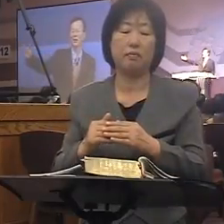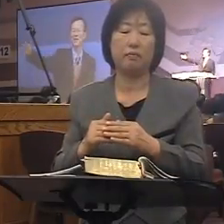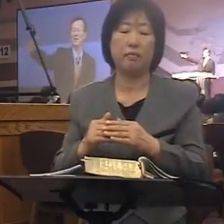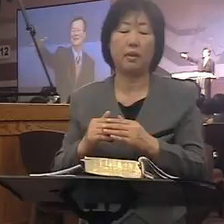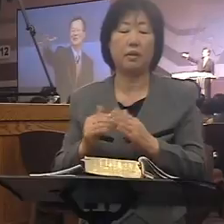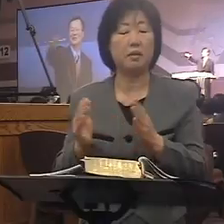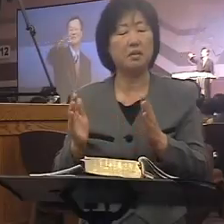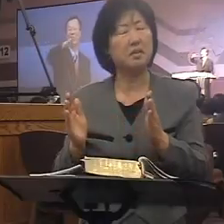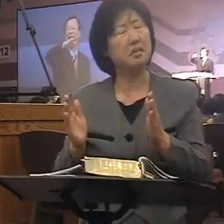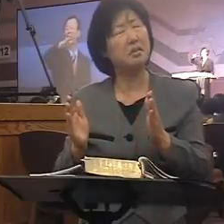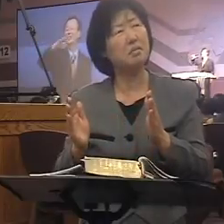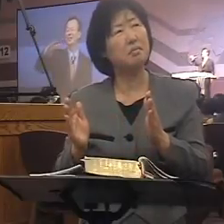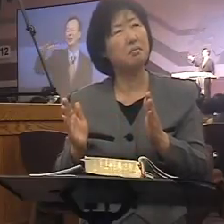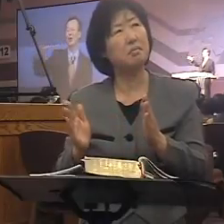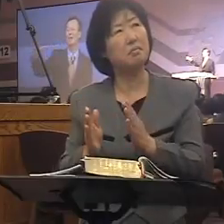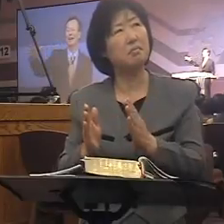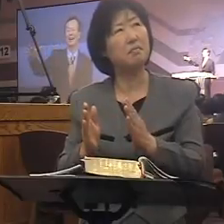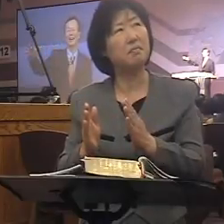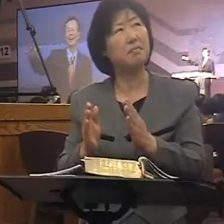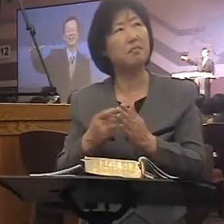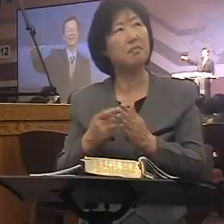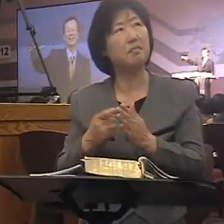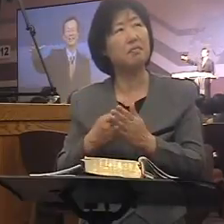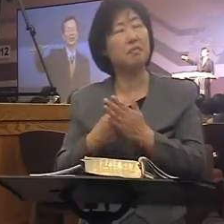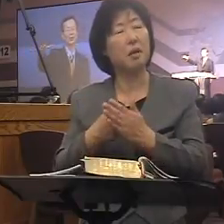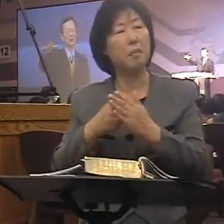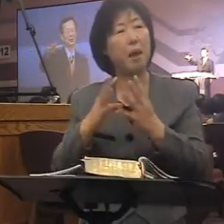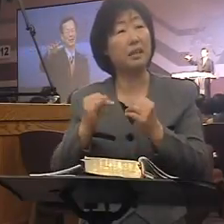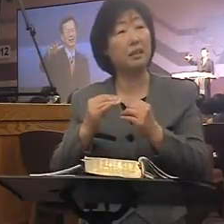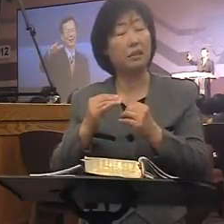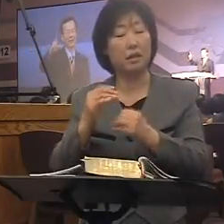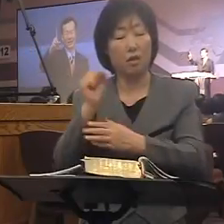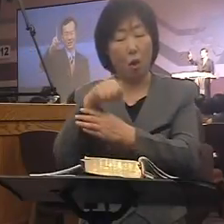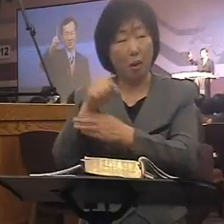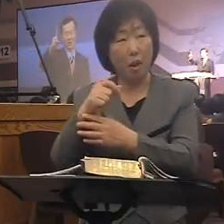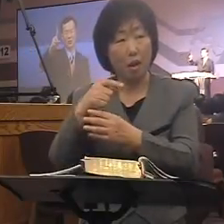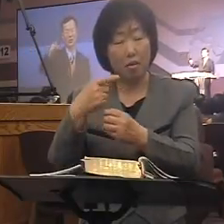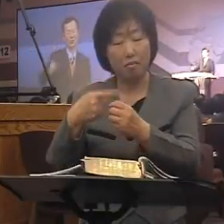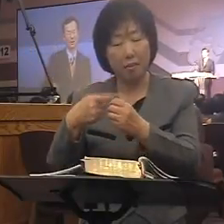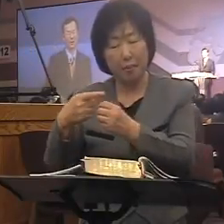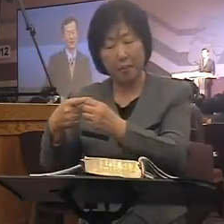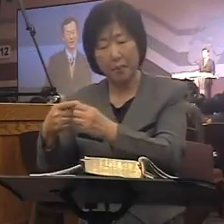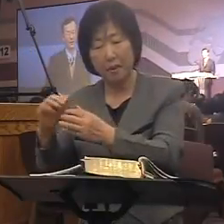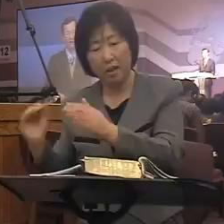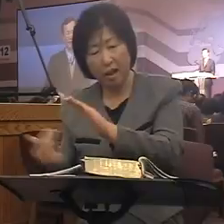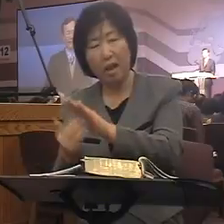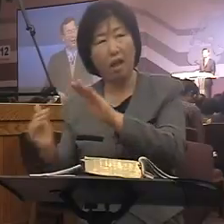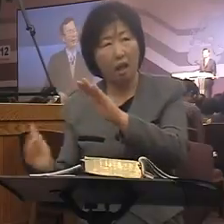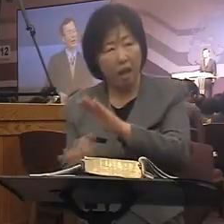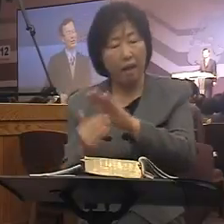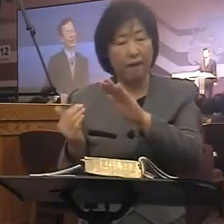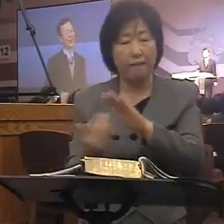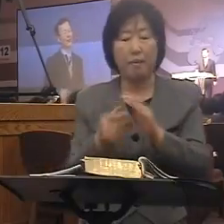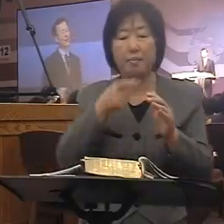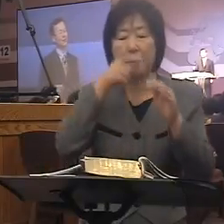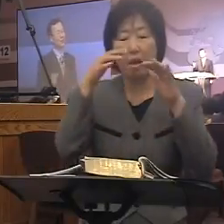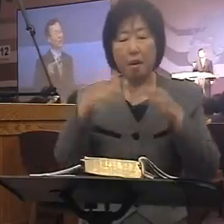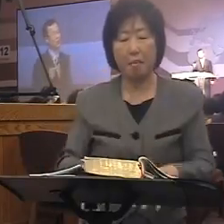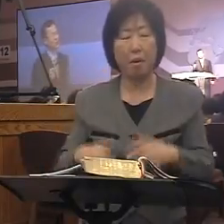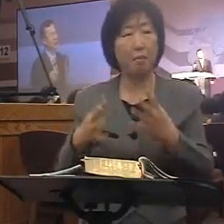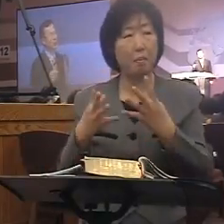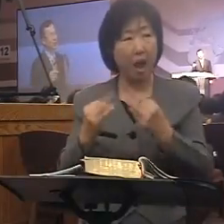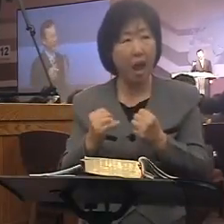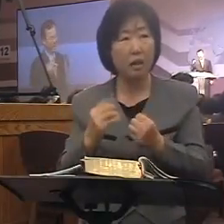short-term으로는 하여튼 지금 많은 이 열매가 이루어졌지만 그건 걱정입니다. 비가 많이 내렸다는 것은